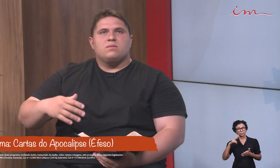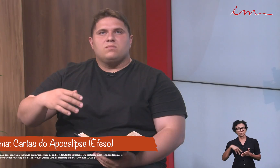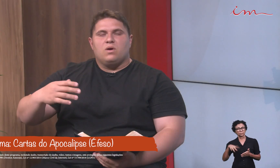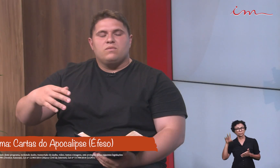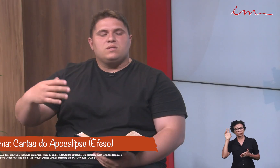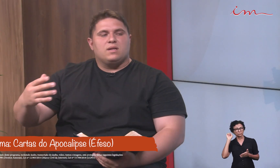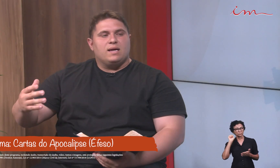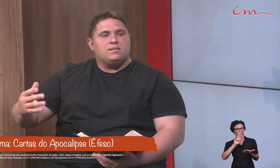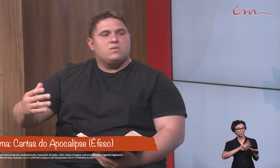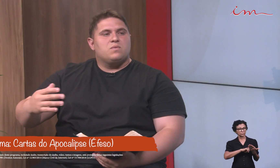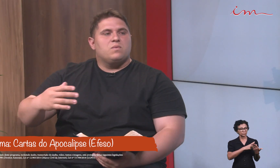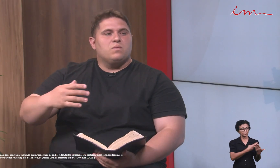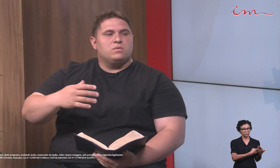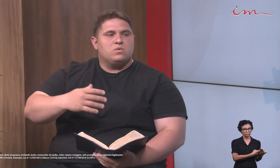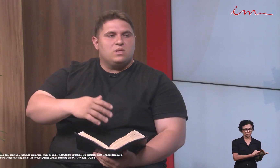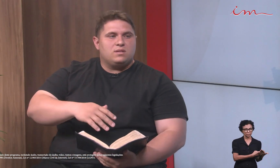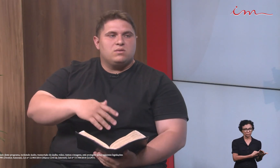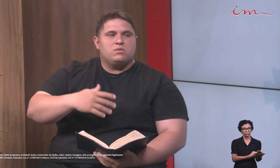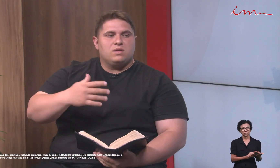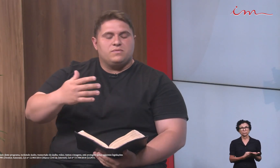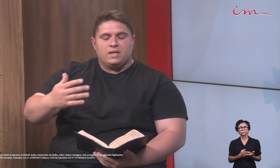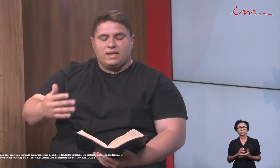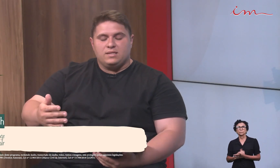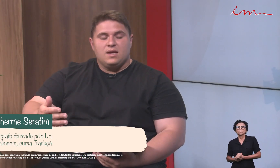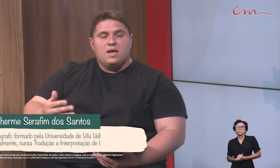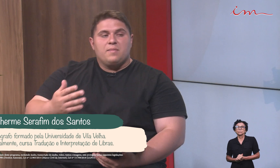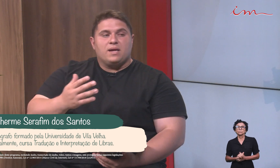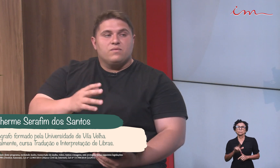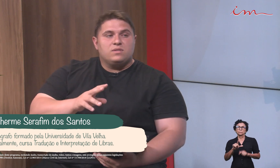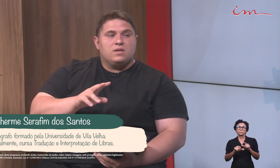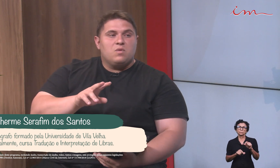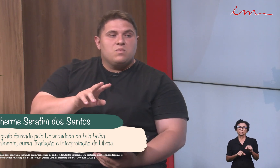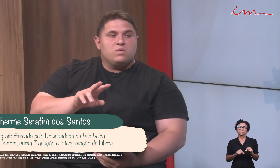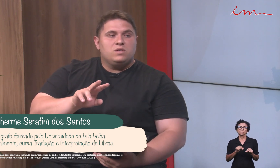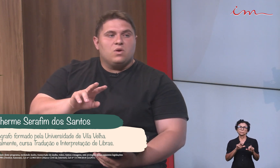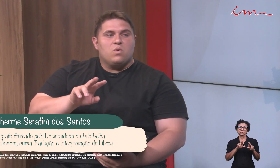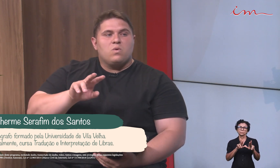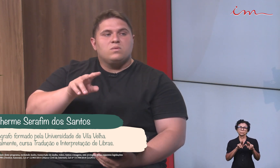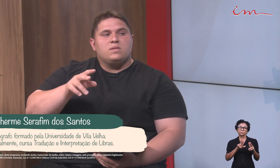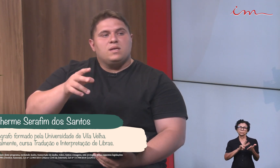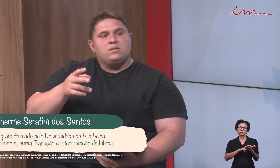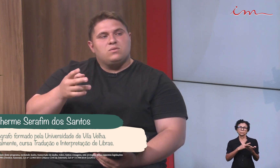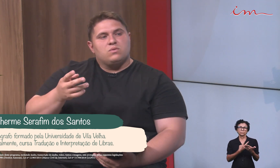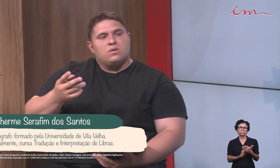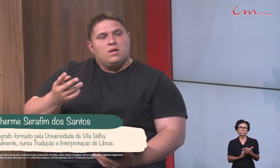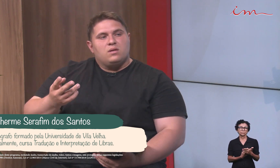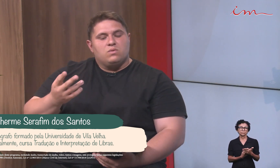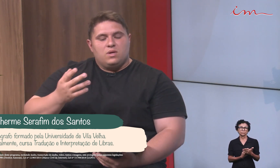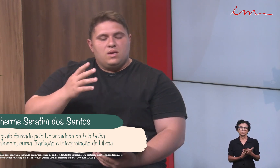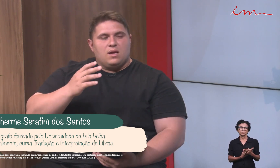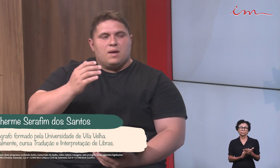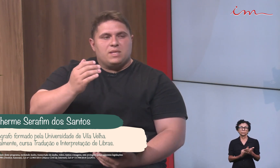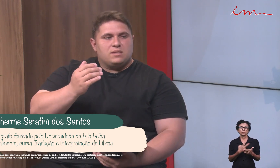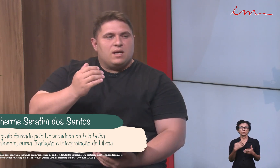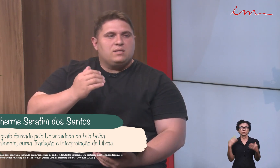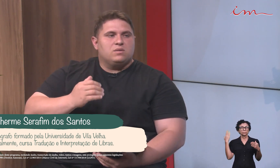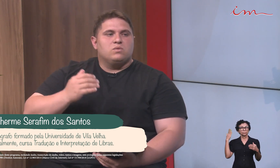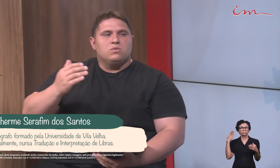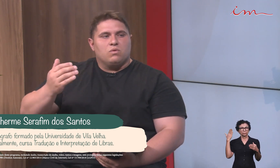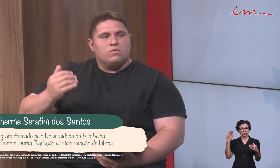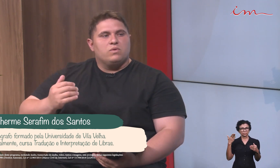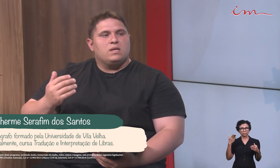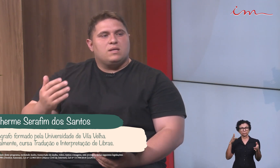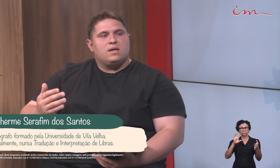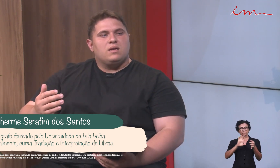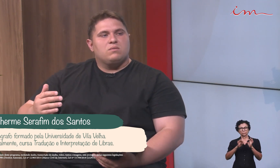aprender novos sinais com escolhas tradutórias diferentes para que você não mude o contexto do que a mensagem ou